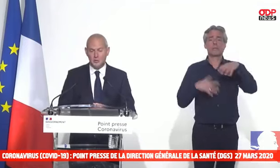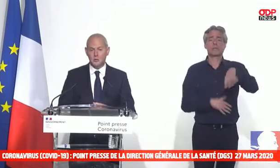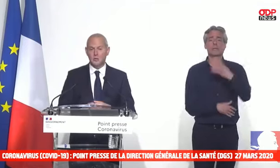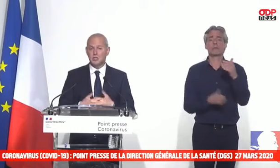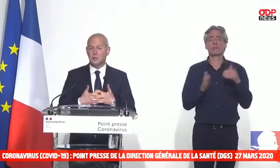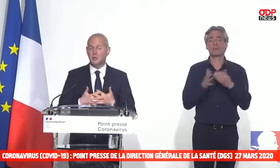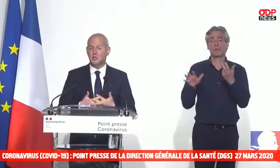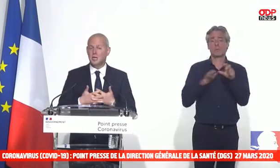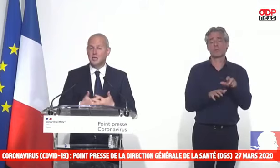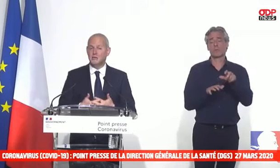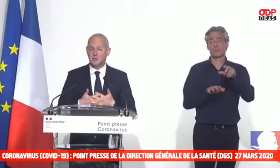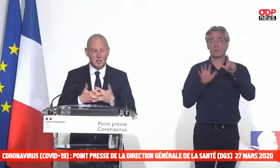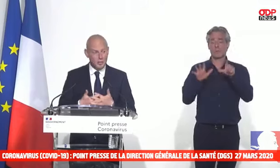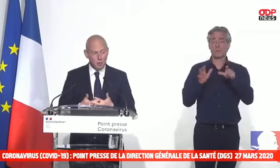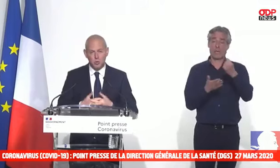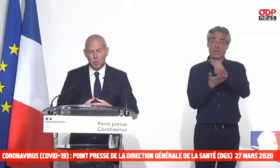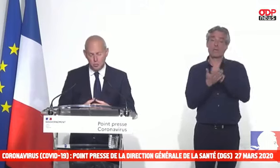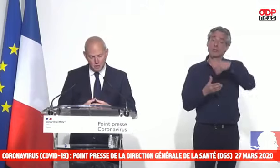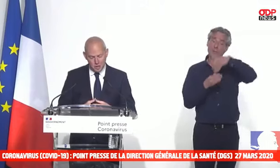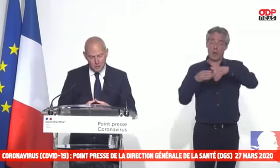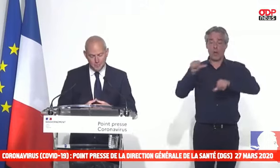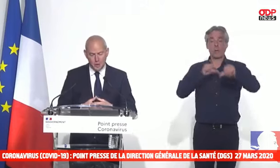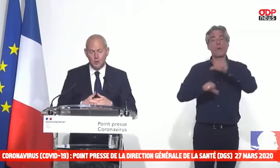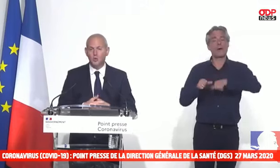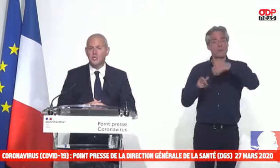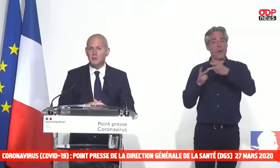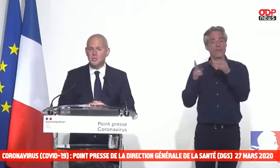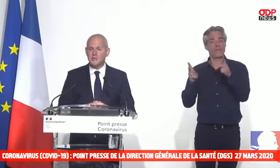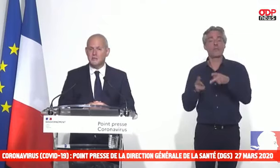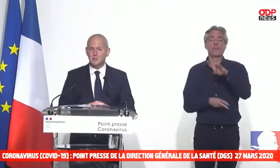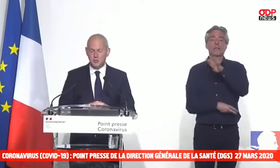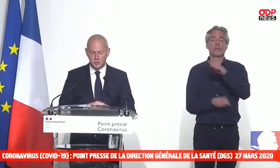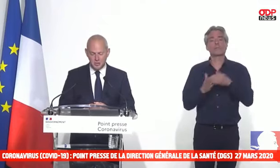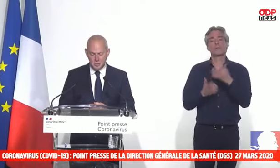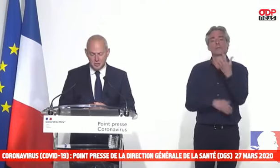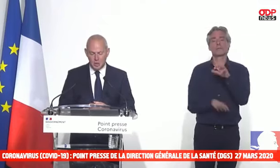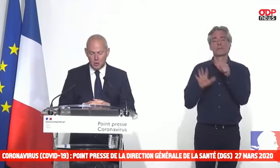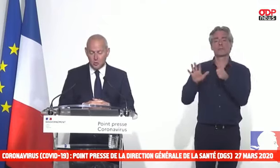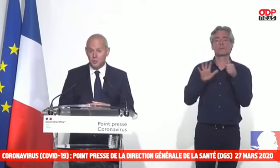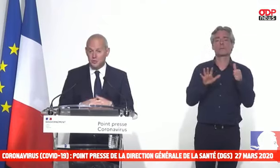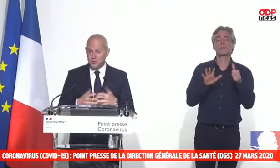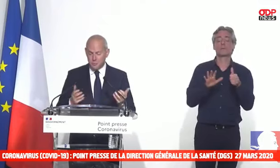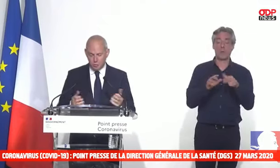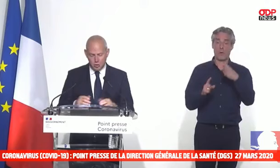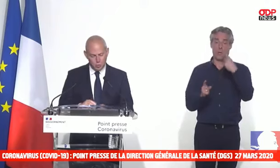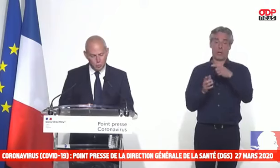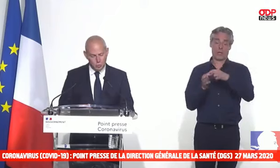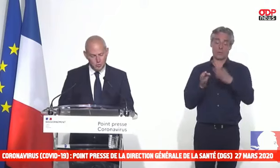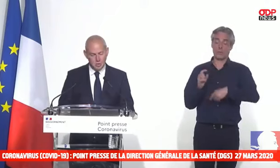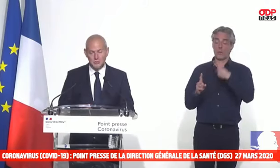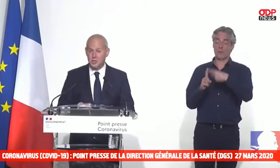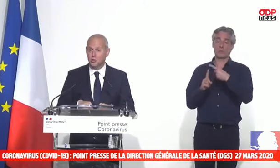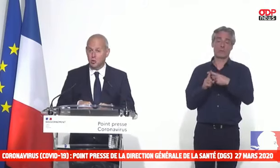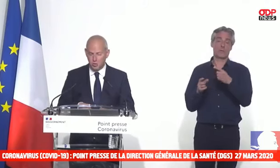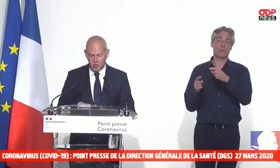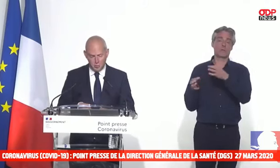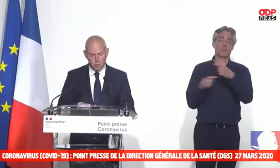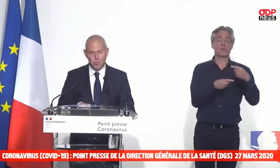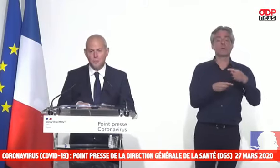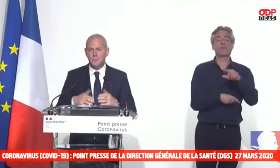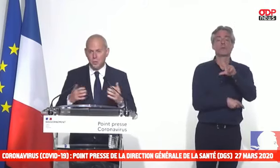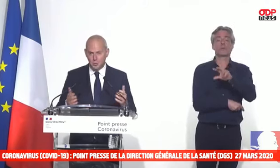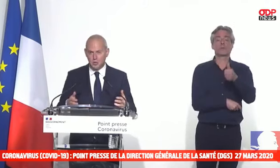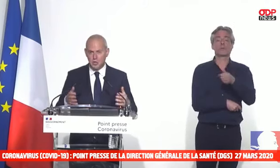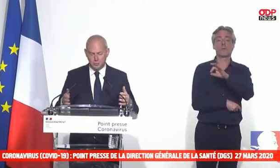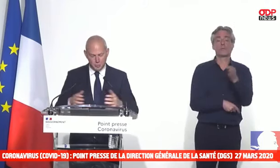14 816 tests ont été réalisés dans des laboratoires de ville, dont 4566 sont positifs, soit un taux de positivité de